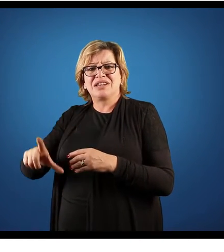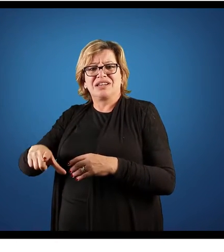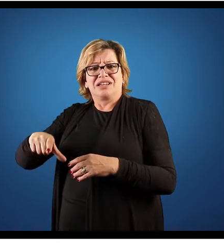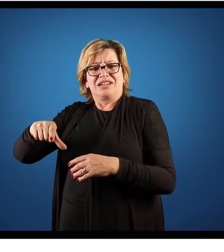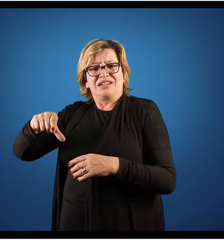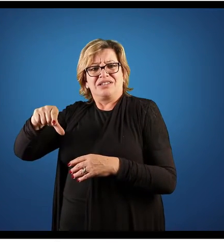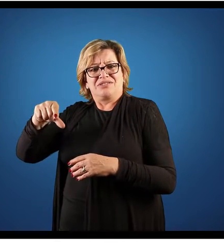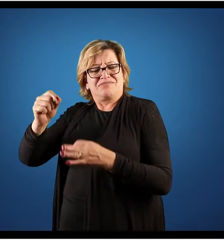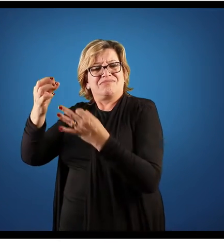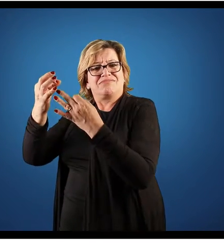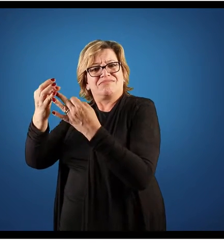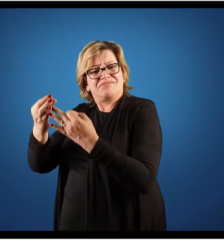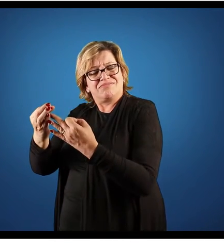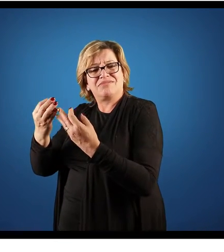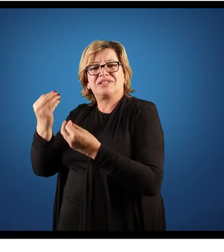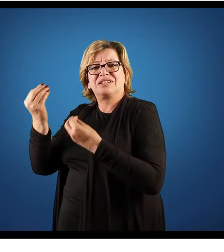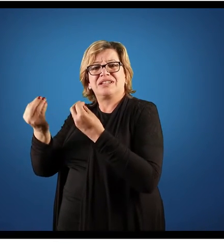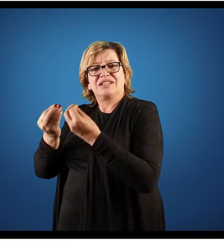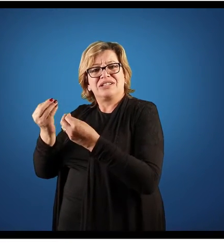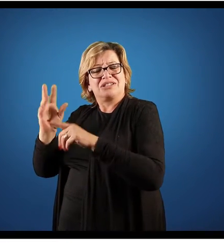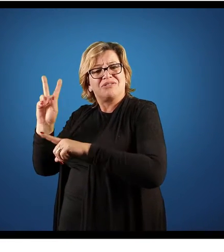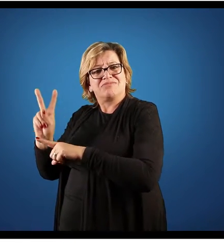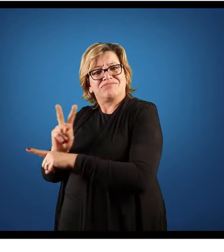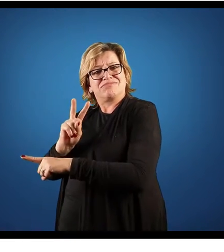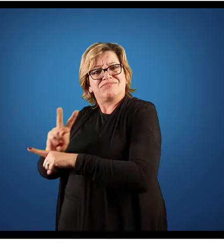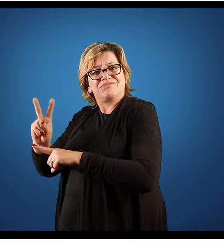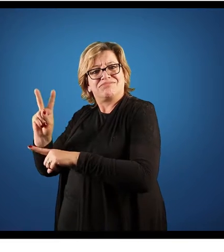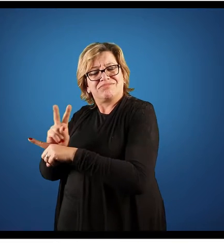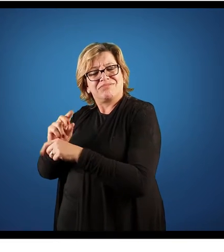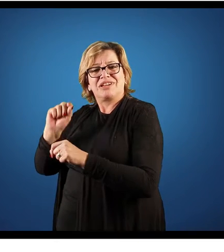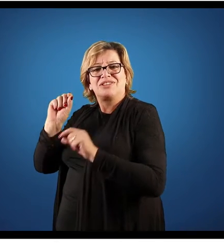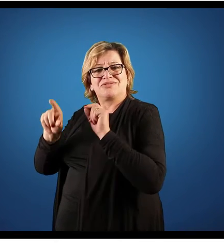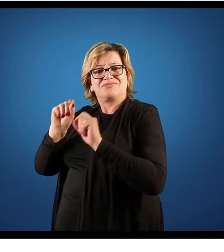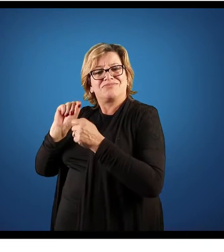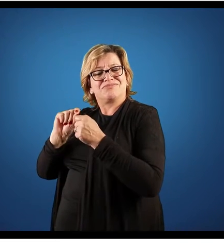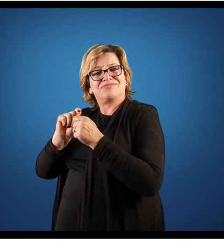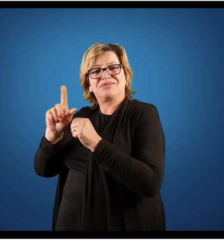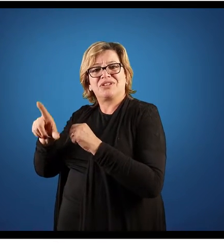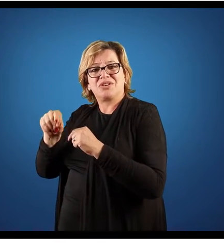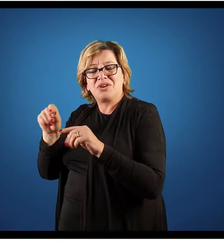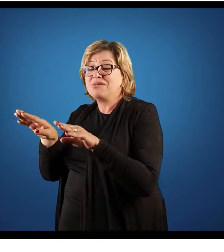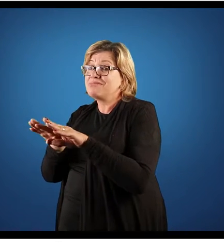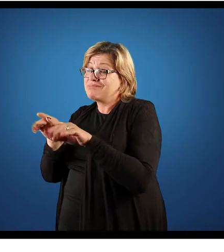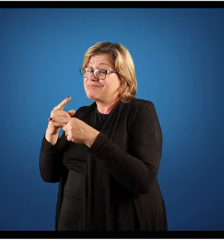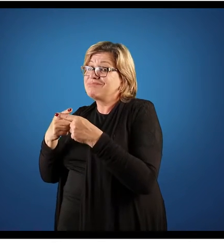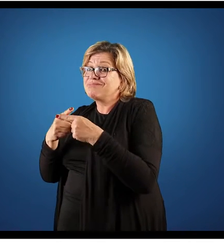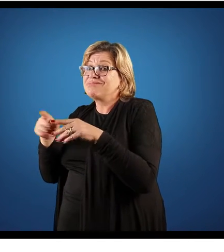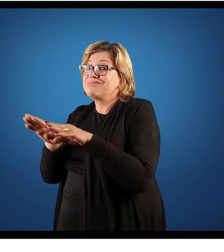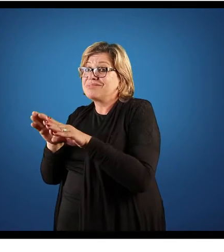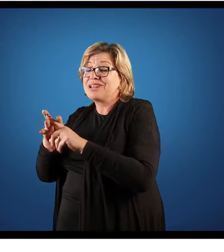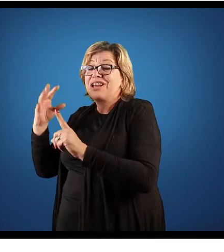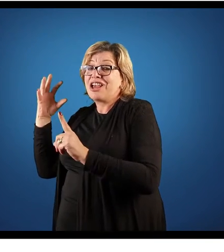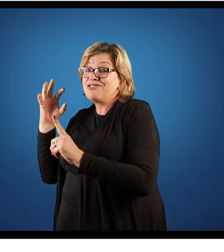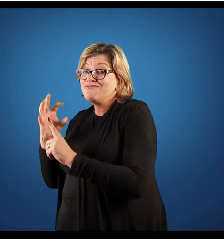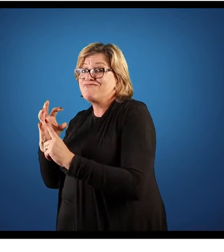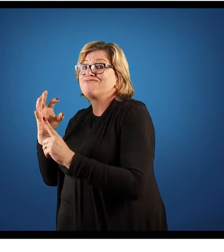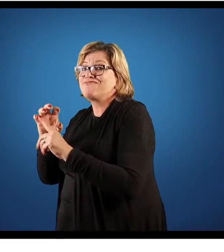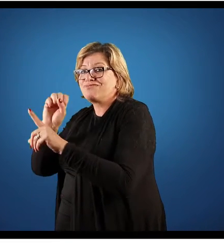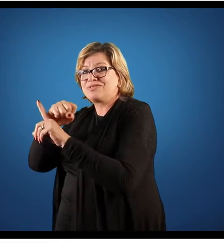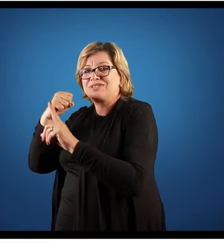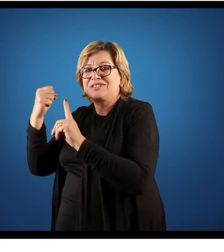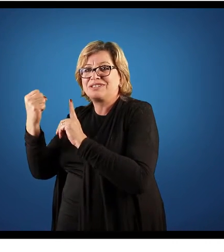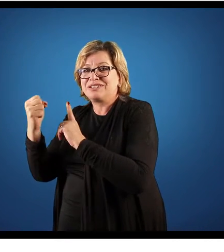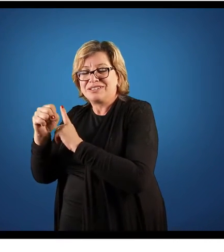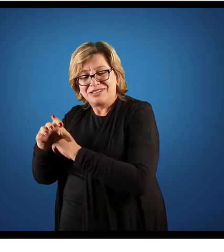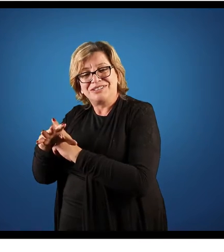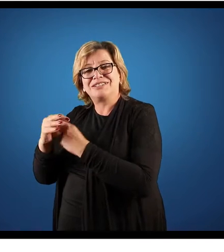a sua intenção e tomem cuidado na hora de posições fixas também influenciam parte da sociedade é muito importante que ela seja um